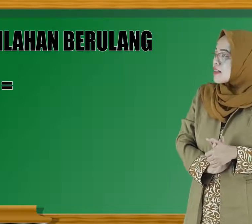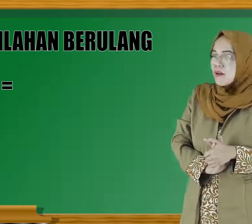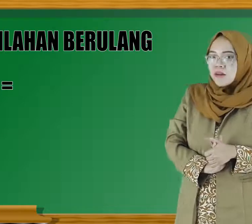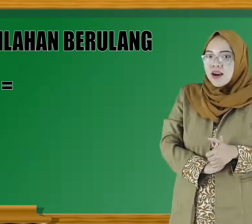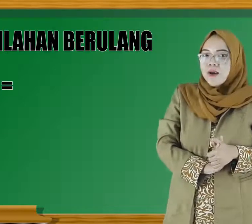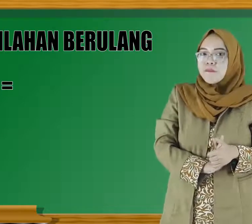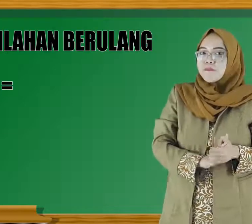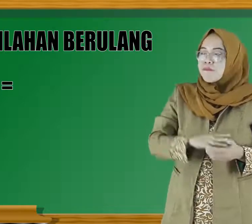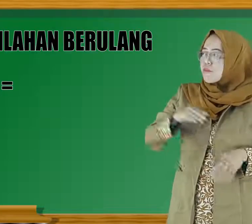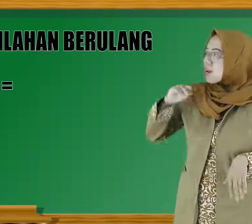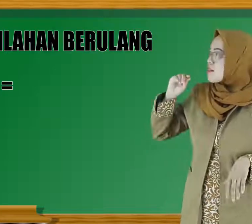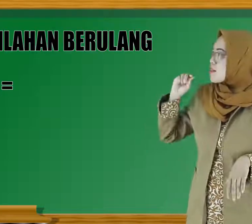pertama,